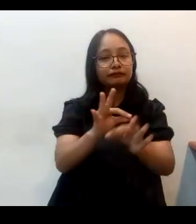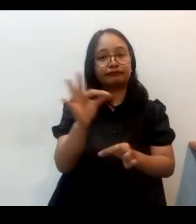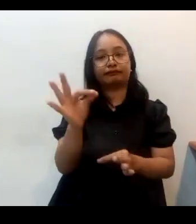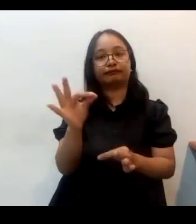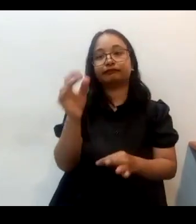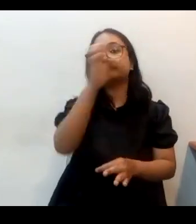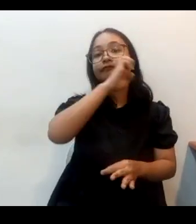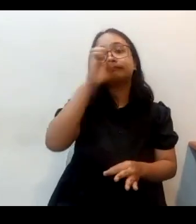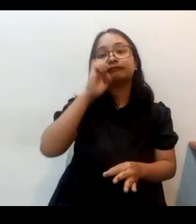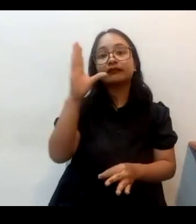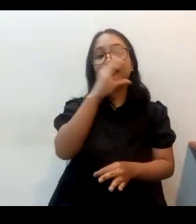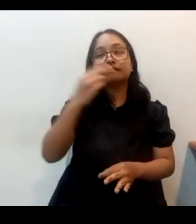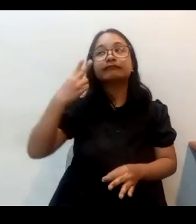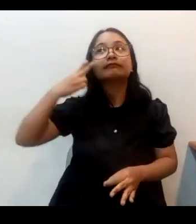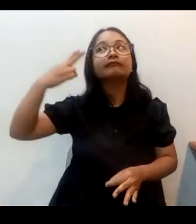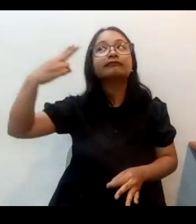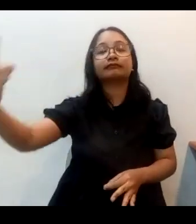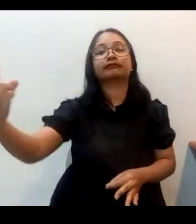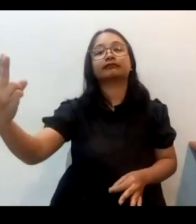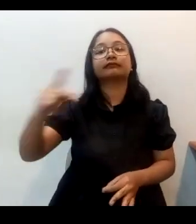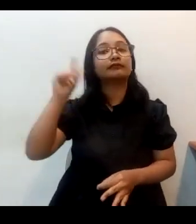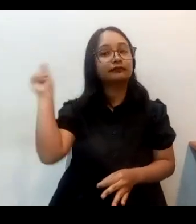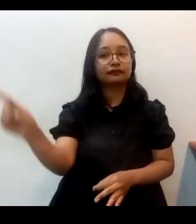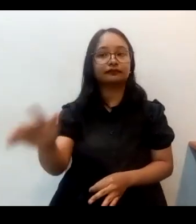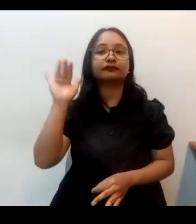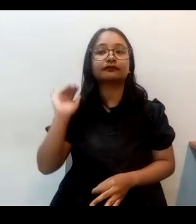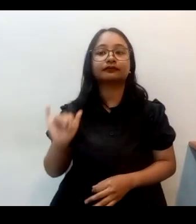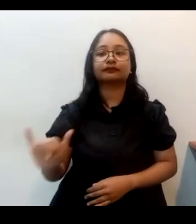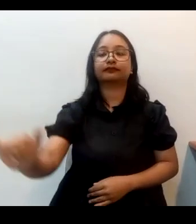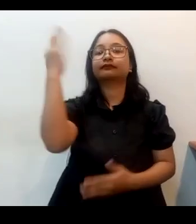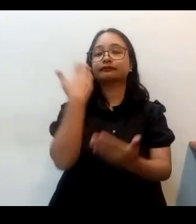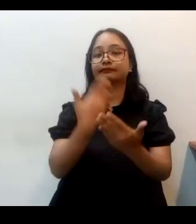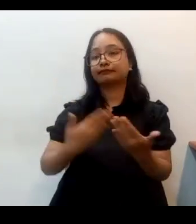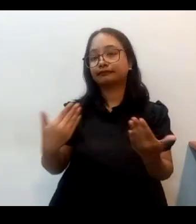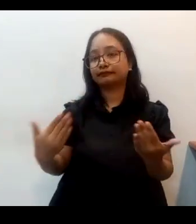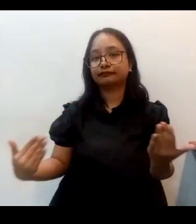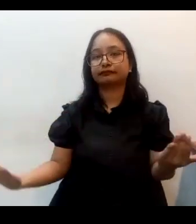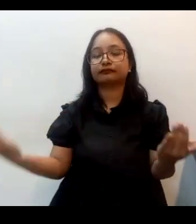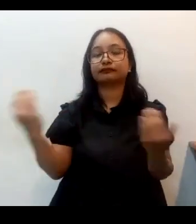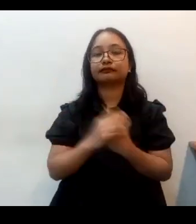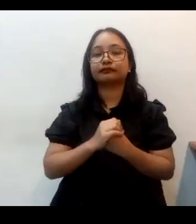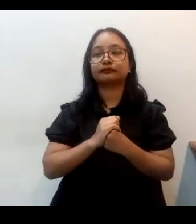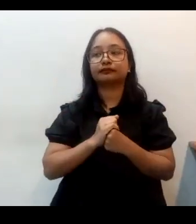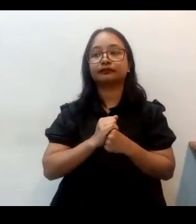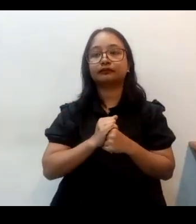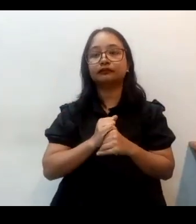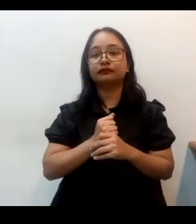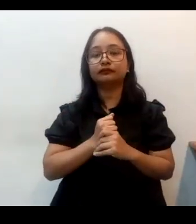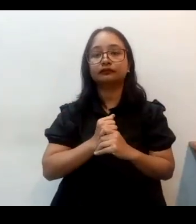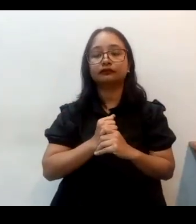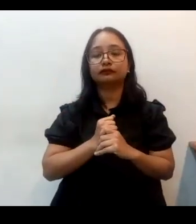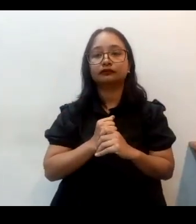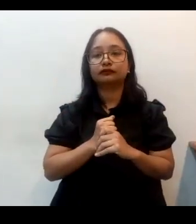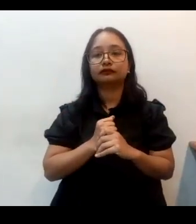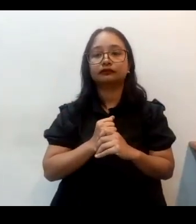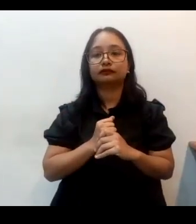look farther and even the eternal things. Kaya yung Diyos po, ninais niya po na buksan ng maluwang yung ating mata at makita po